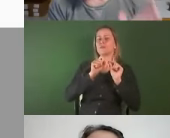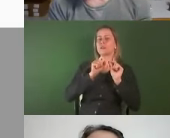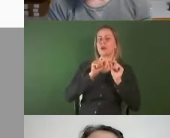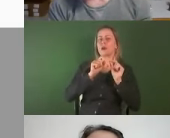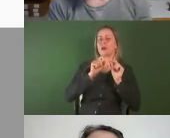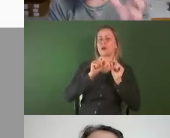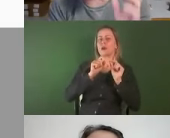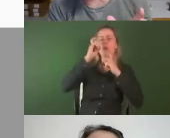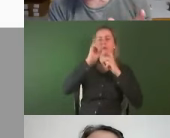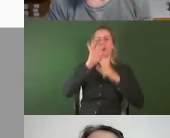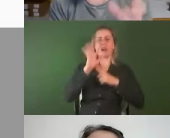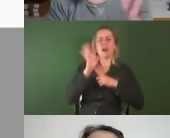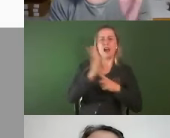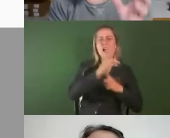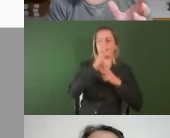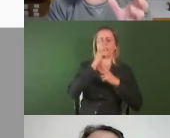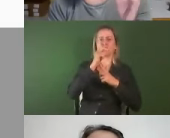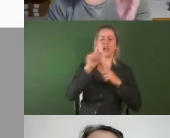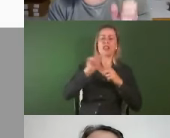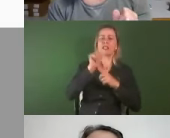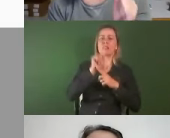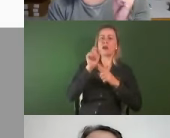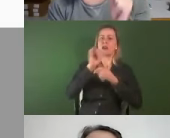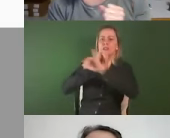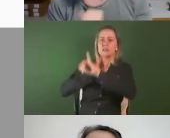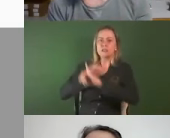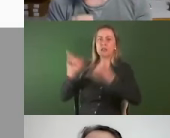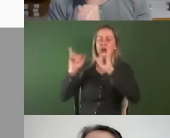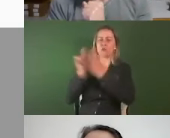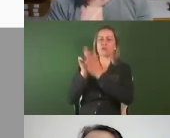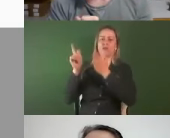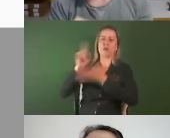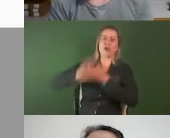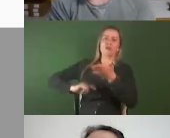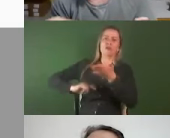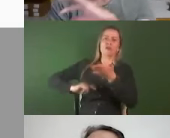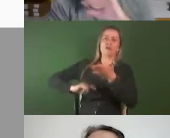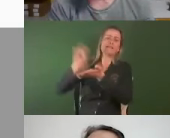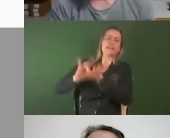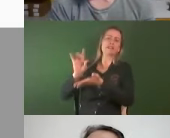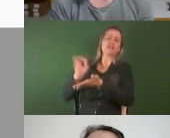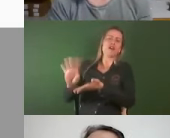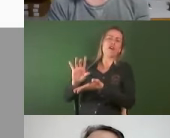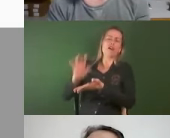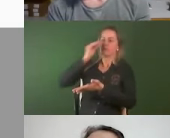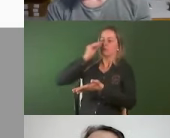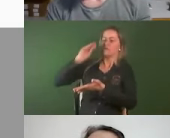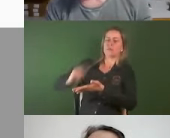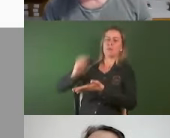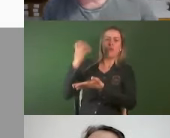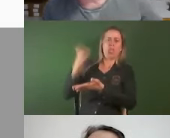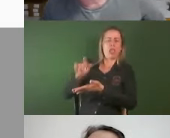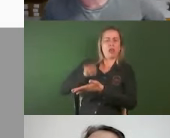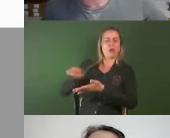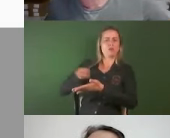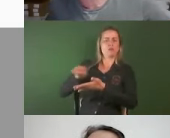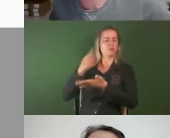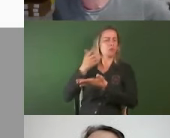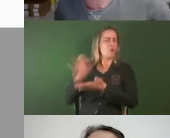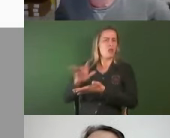expressão artística e não um meio de reprodução e de documentação da realidade. Eles rejeitam a fotografia como